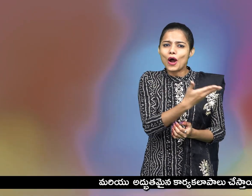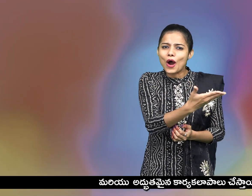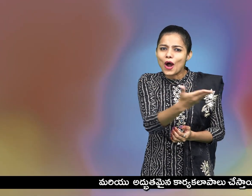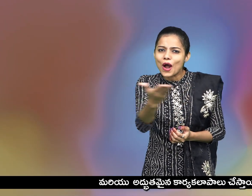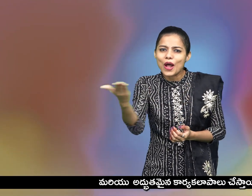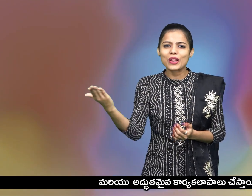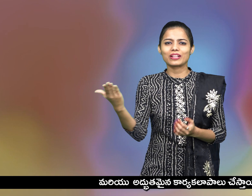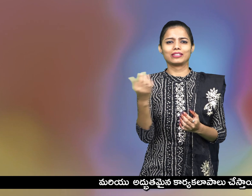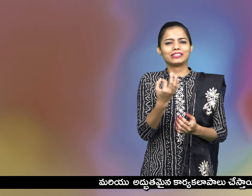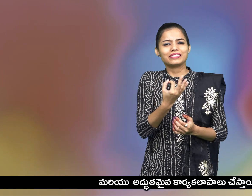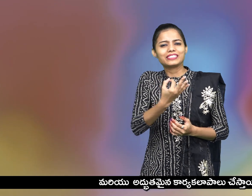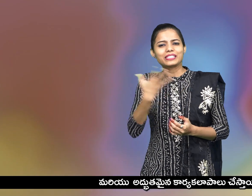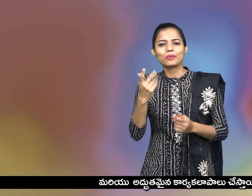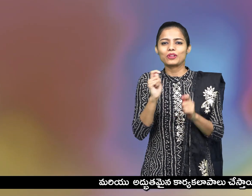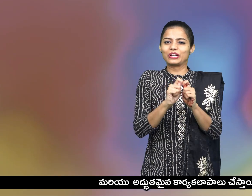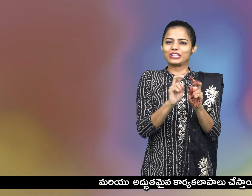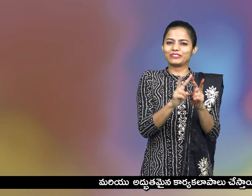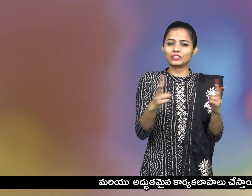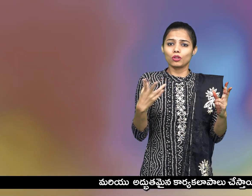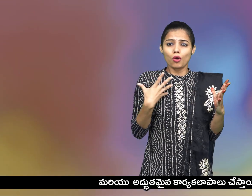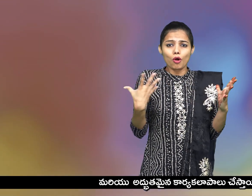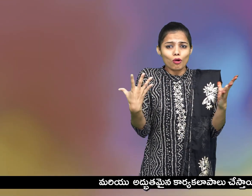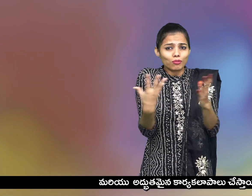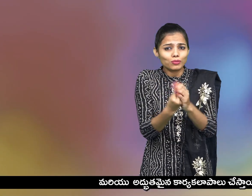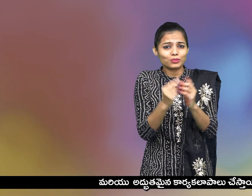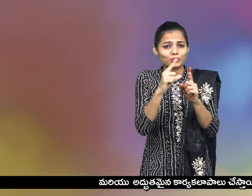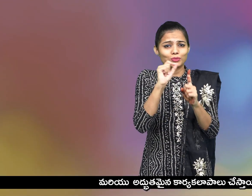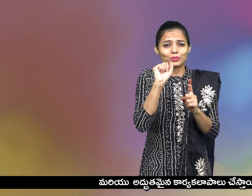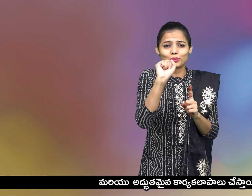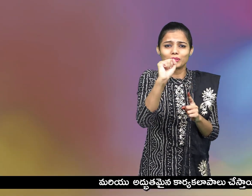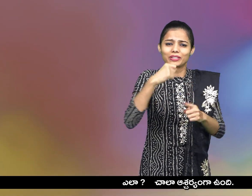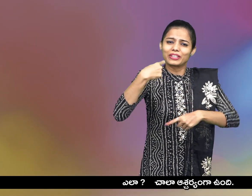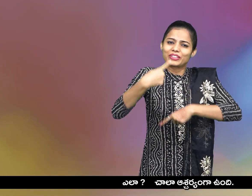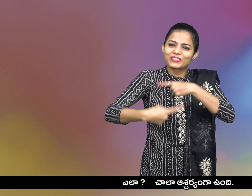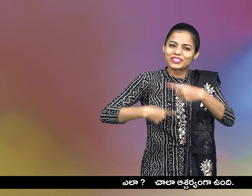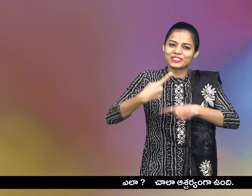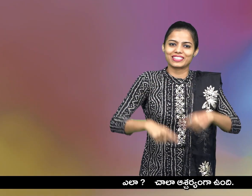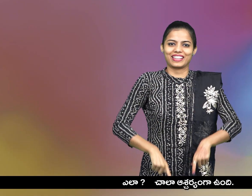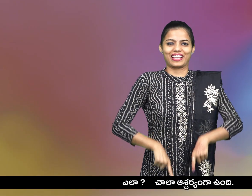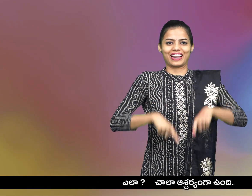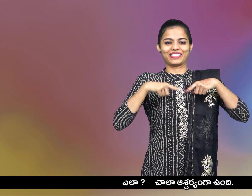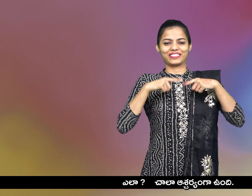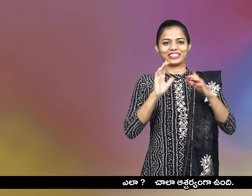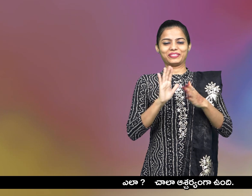మరియు అద్భుతమైన కార్యకలాపాలు చేస్తారు. ఎలా చాలా ఆశ్చర్యంగా ఉంది.